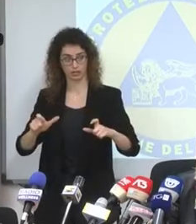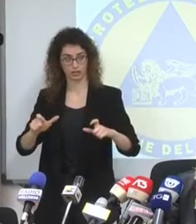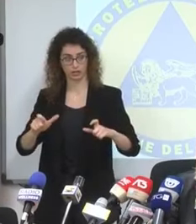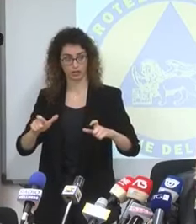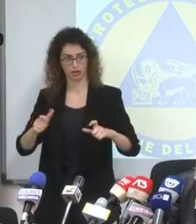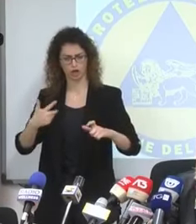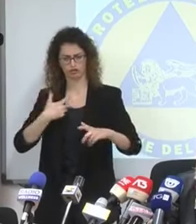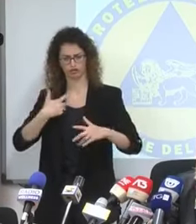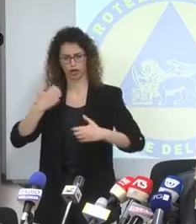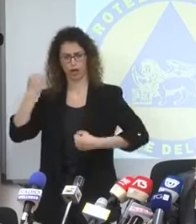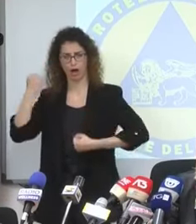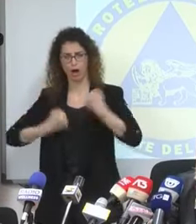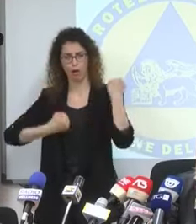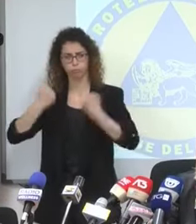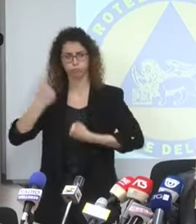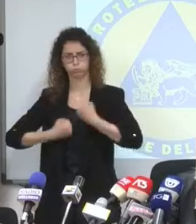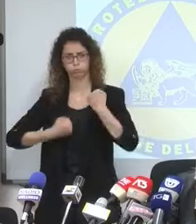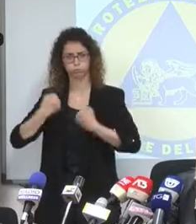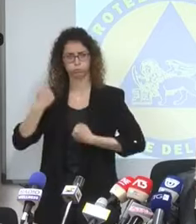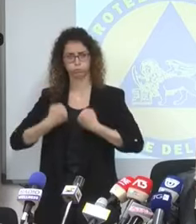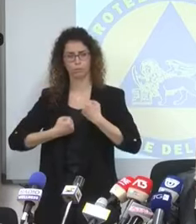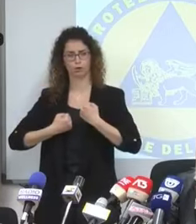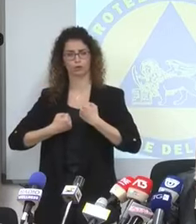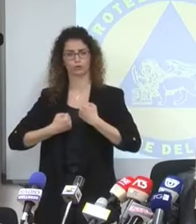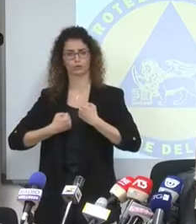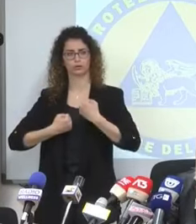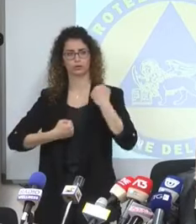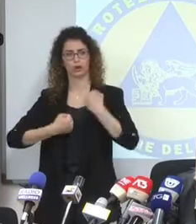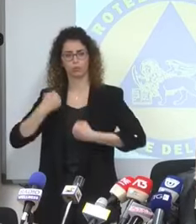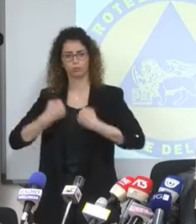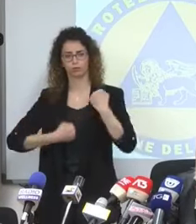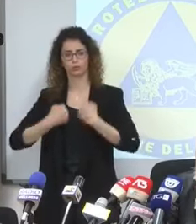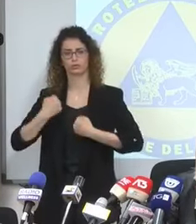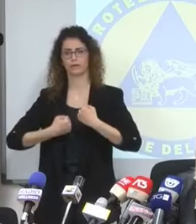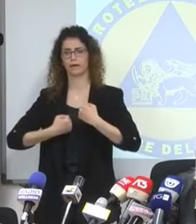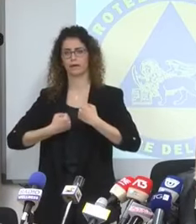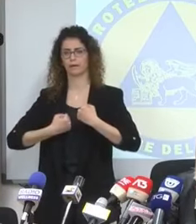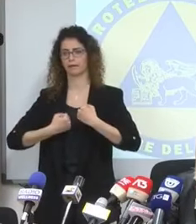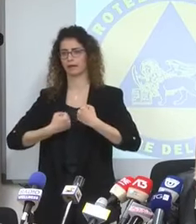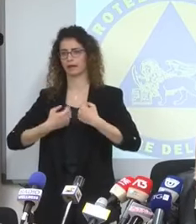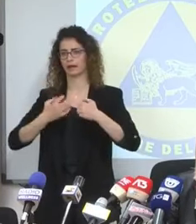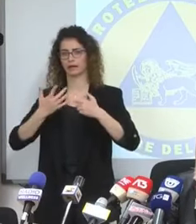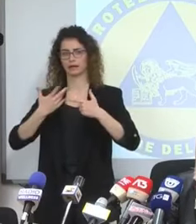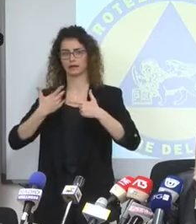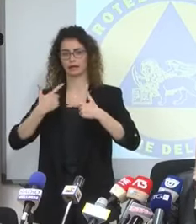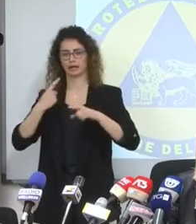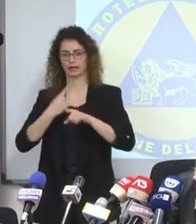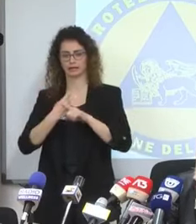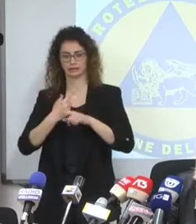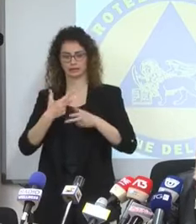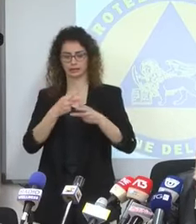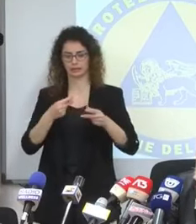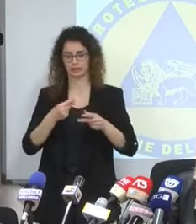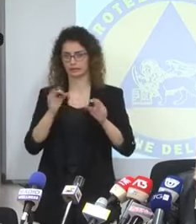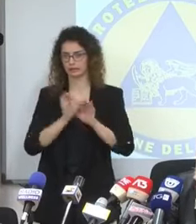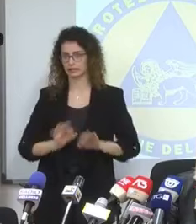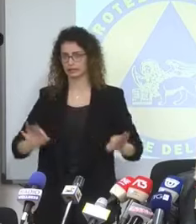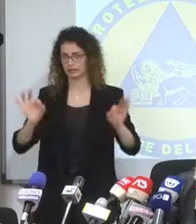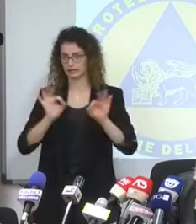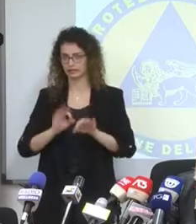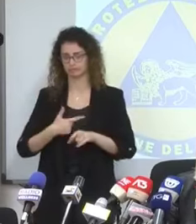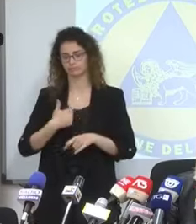una protesta formale da parte degli amministratori che poi hanno l'onere di utilizzarlo. Mi